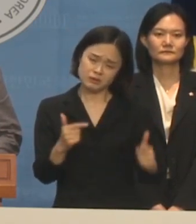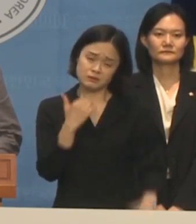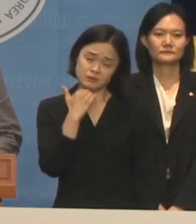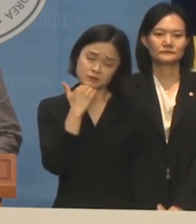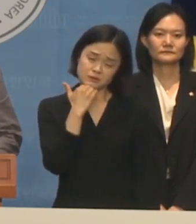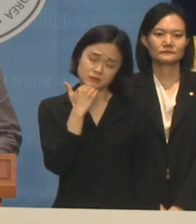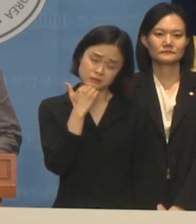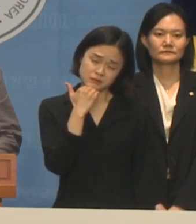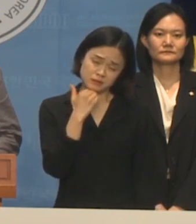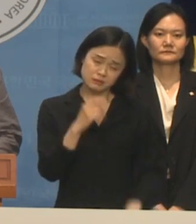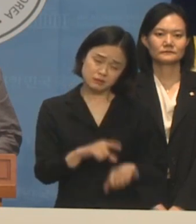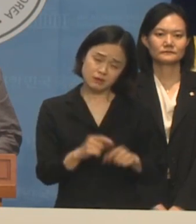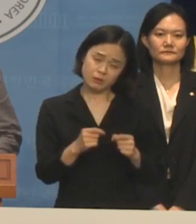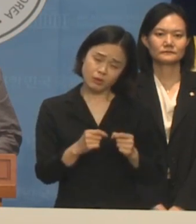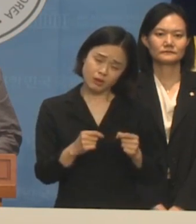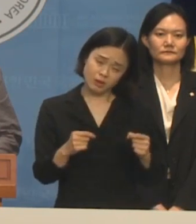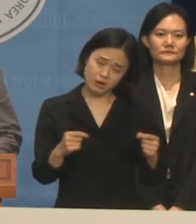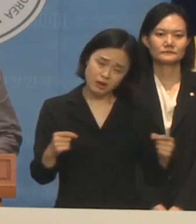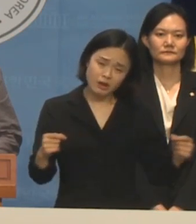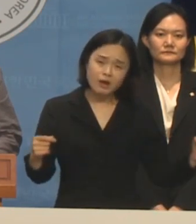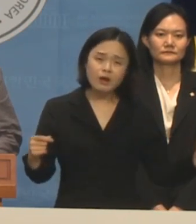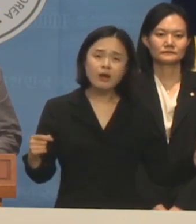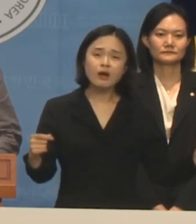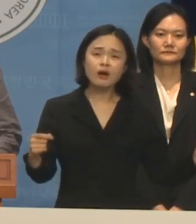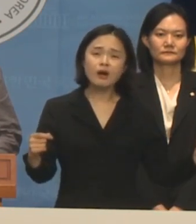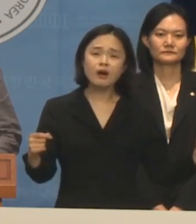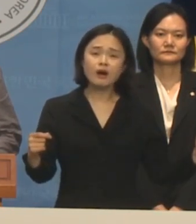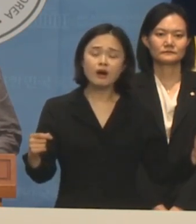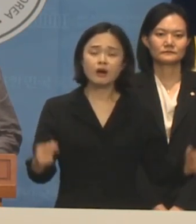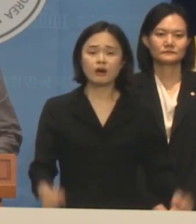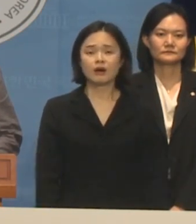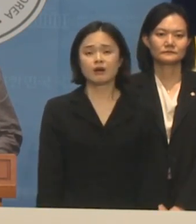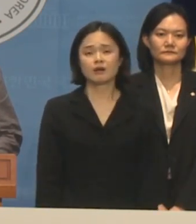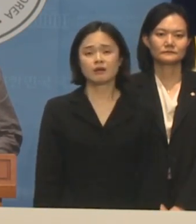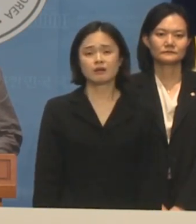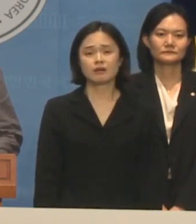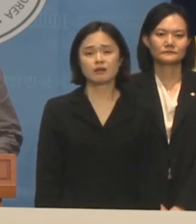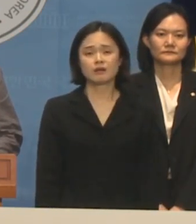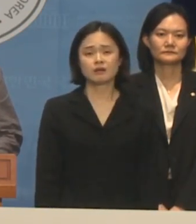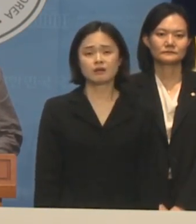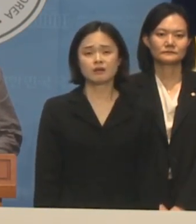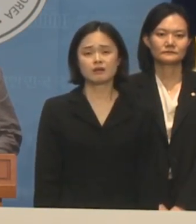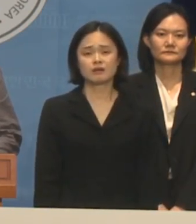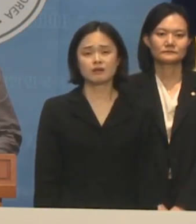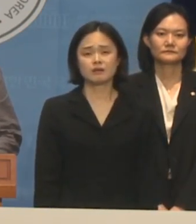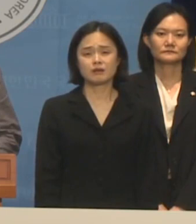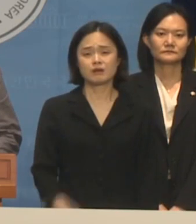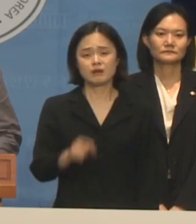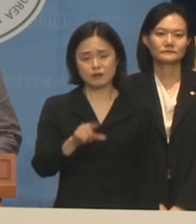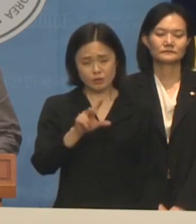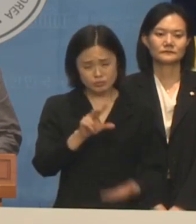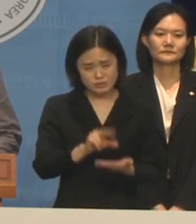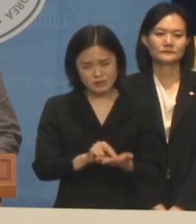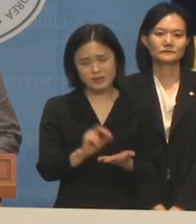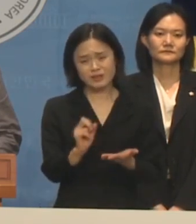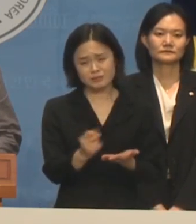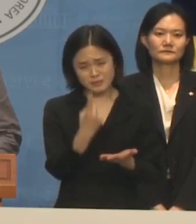죽음과 제로섬 게임 같은 수가 인상만을 계속 반복해